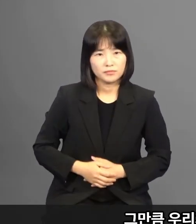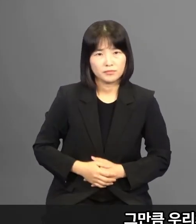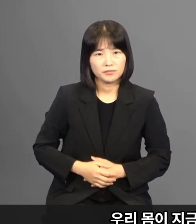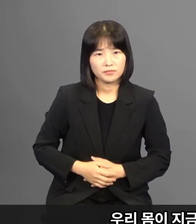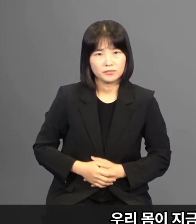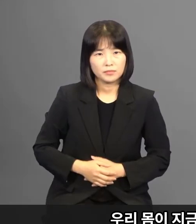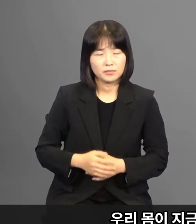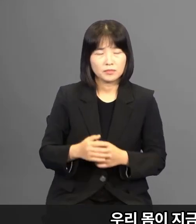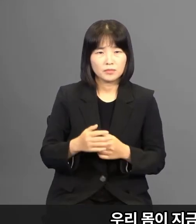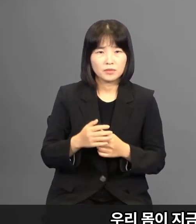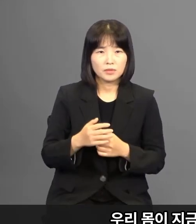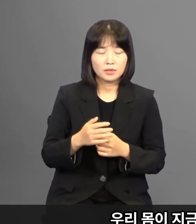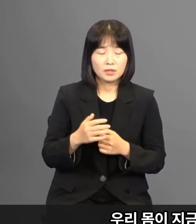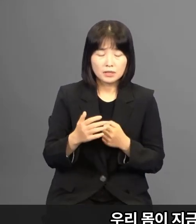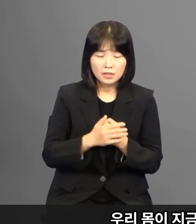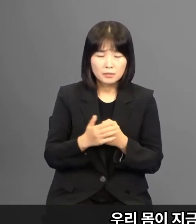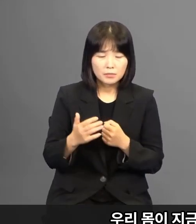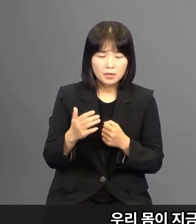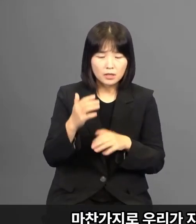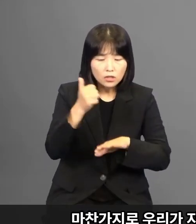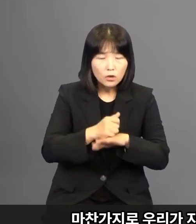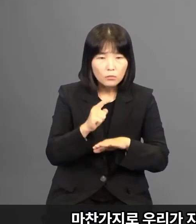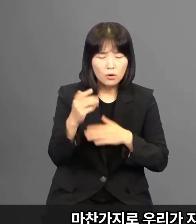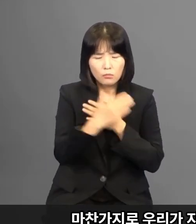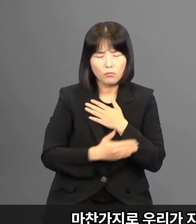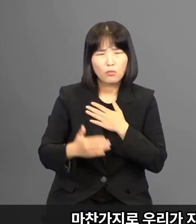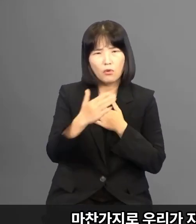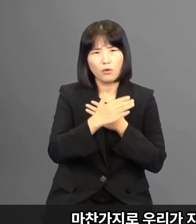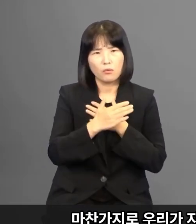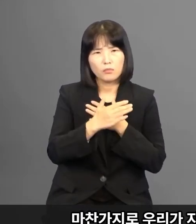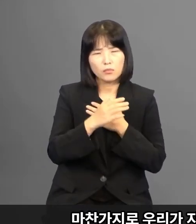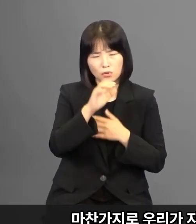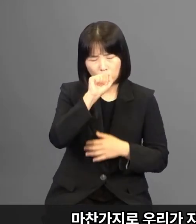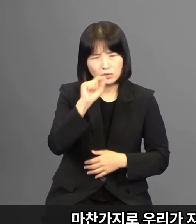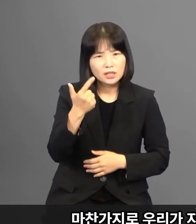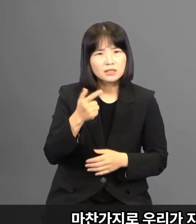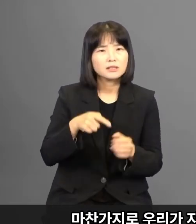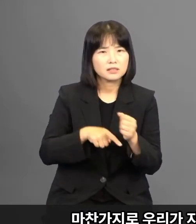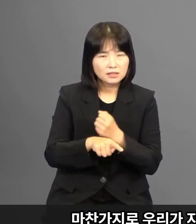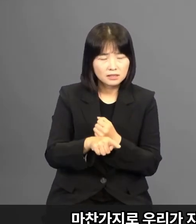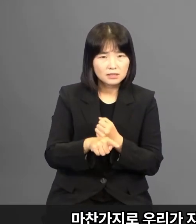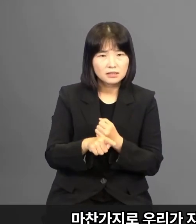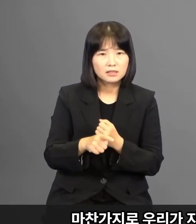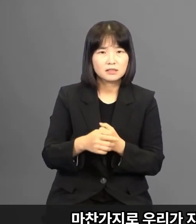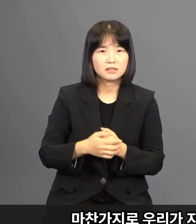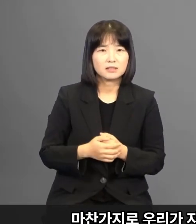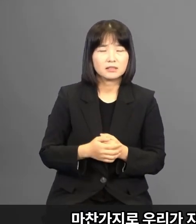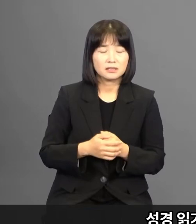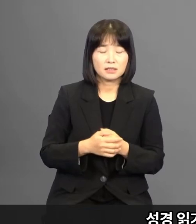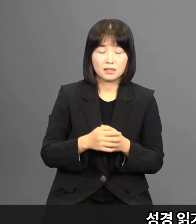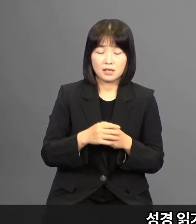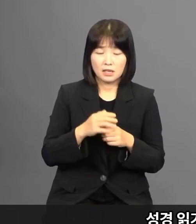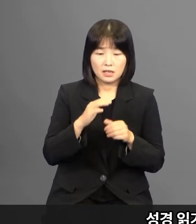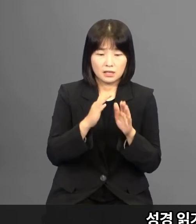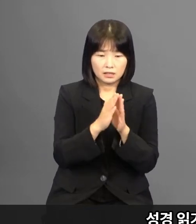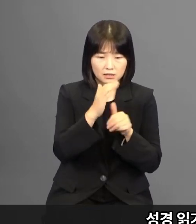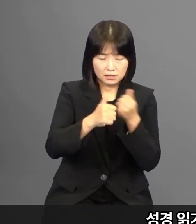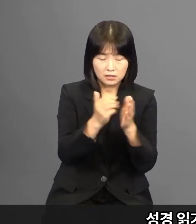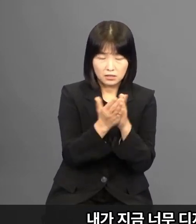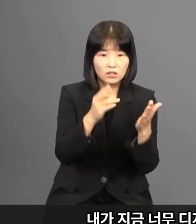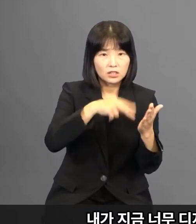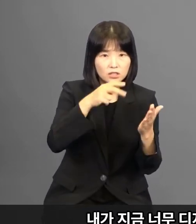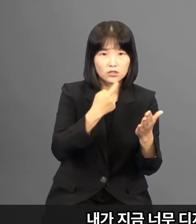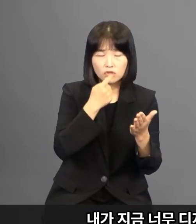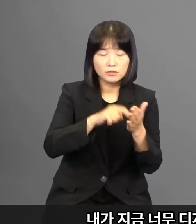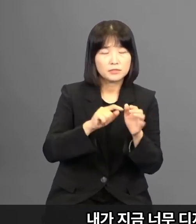쉽지 않다는 것은 우리 몸이 지금 망가져 있다는 뜻이거든요. 마찬가지로 우리가 지금 이 말씀 묵상이 쉽지 않다는 거, 성경 읽기가 쉽지 않다는